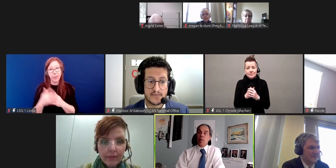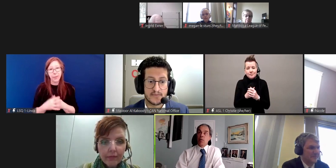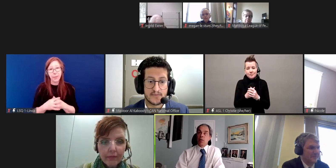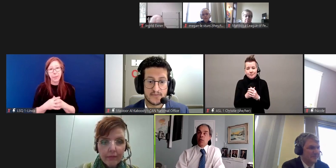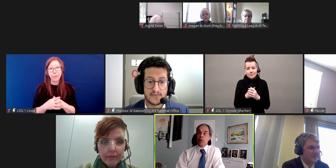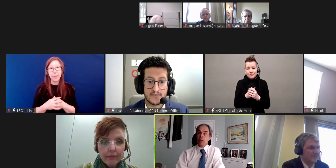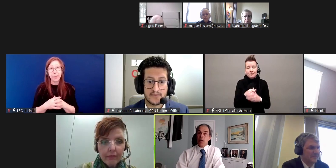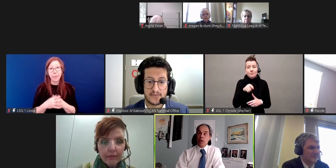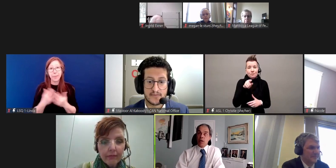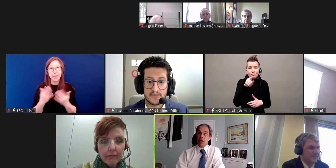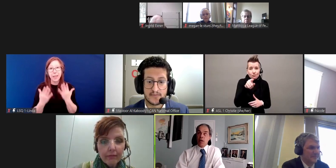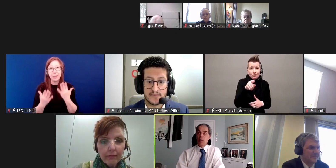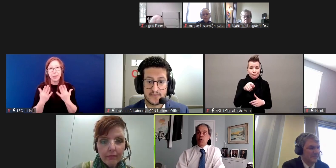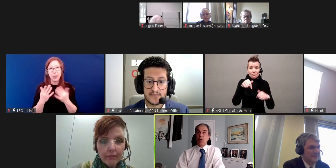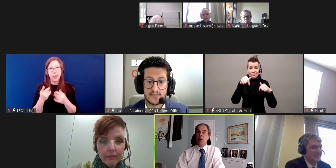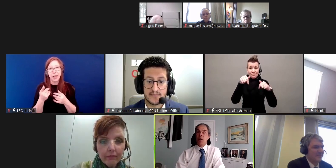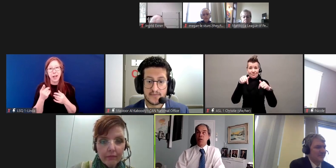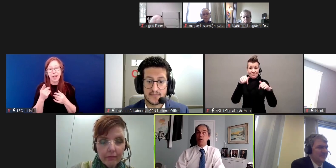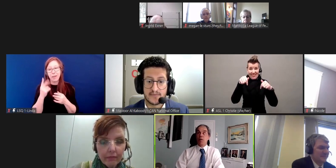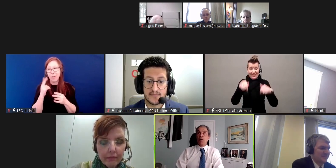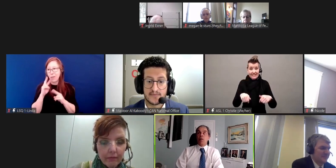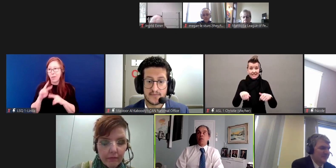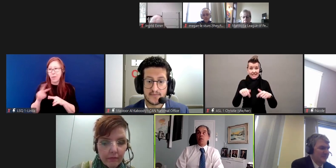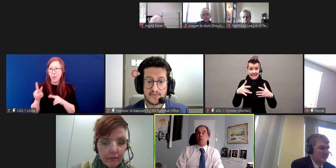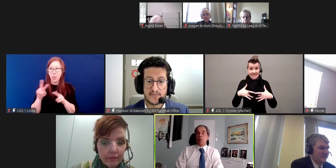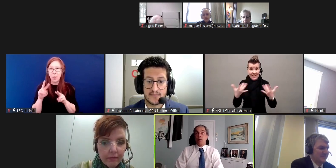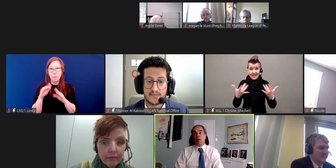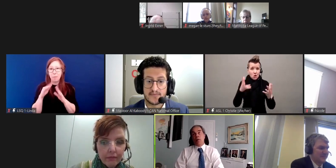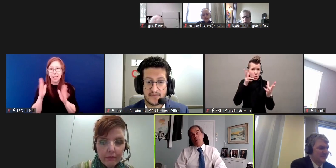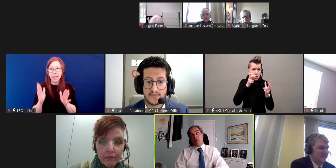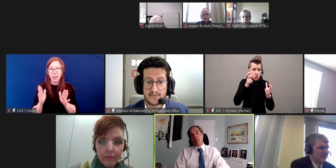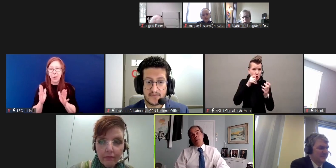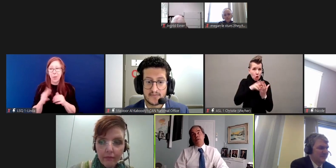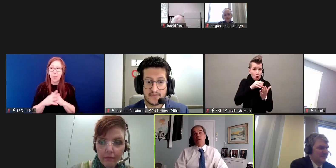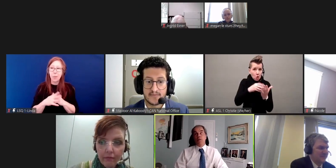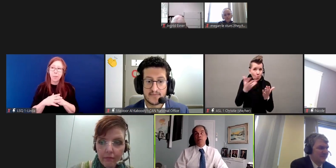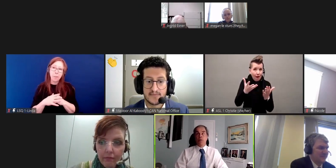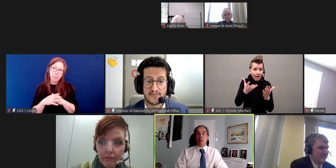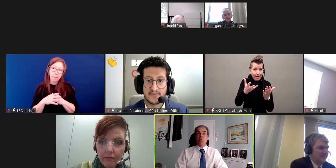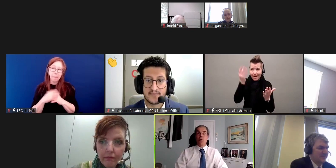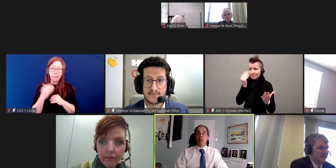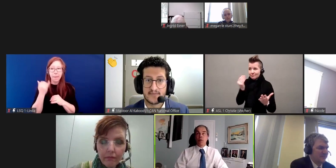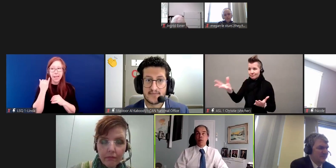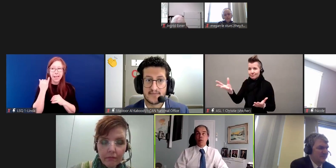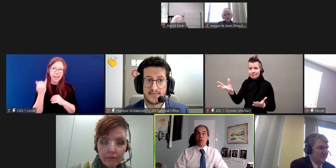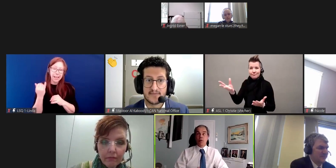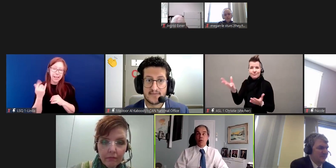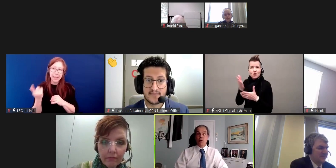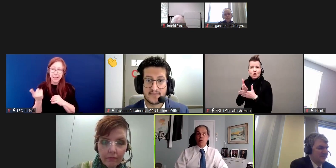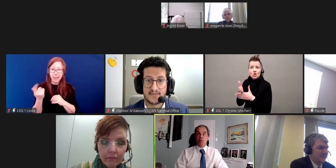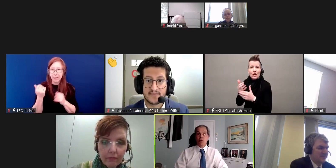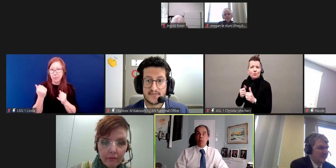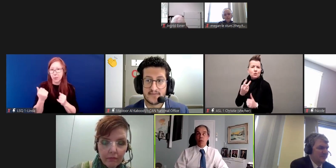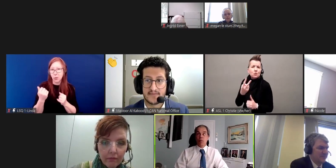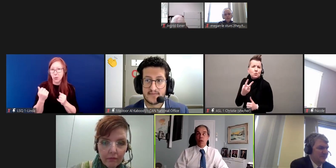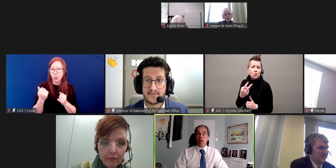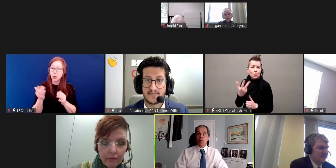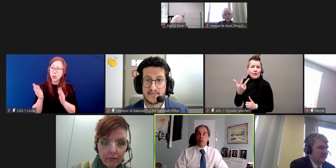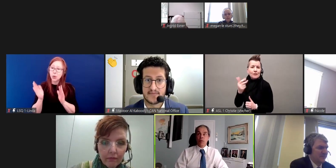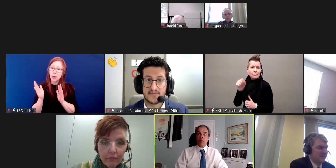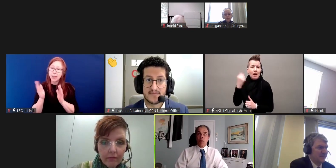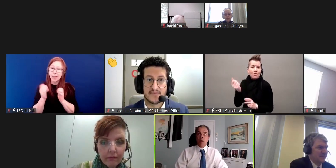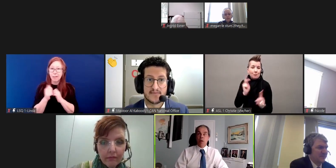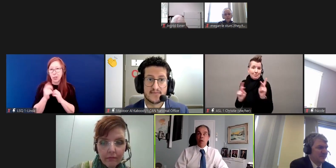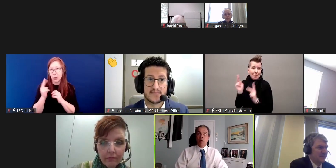Peut-être comme de voir à la maison, vous pouvez prendre sur vous l'idée de parler avec deux ou trois personnes et